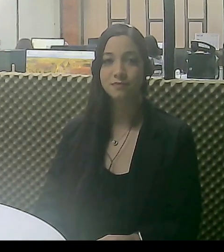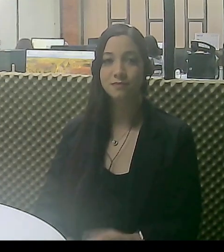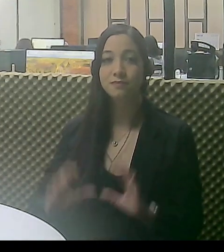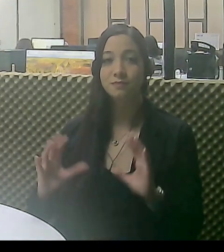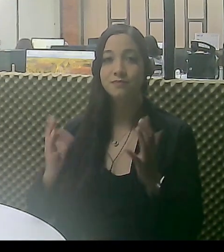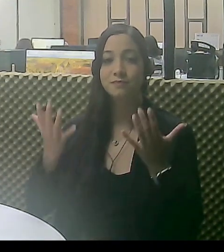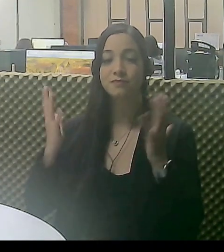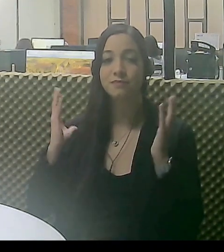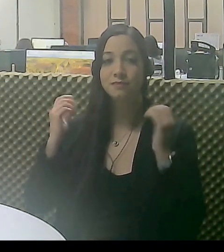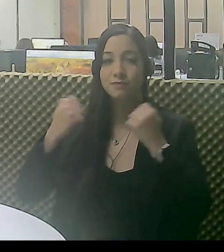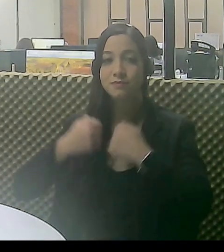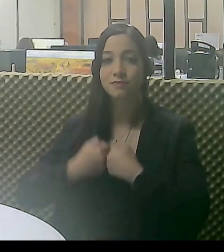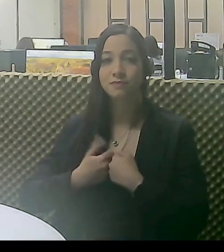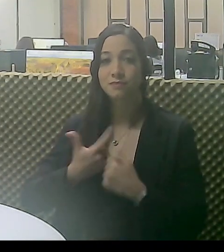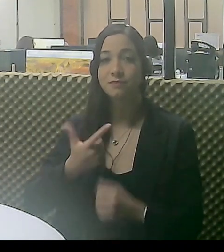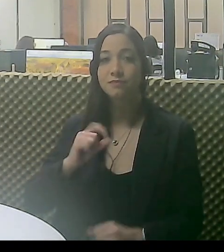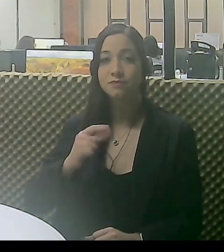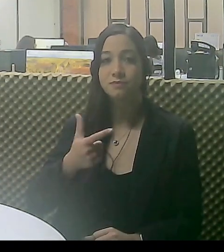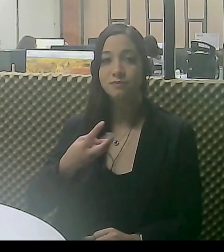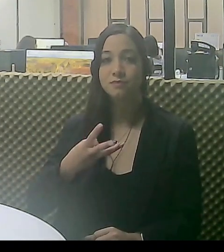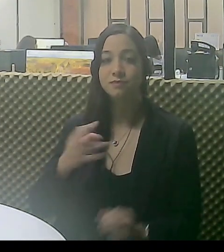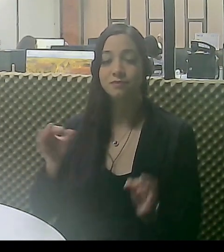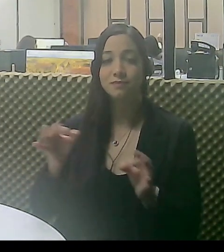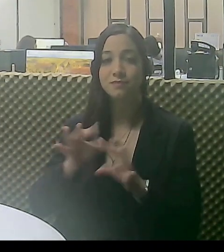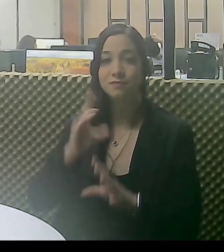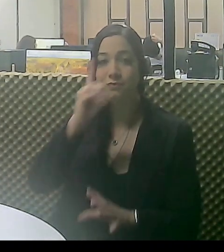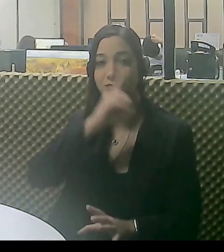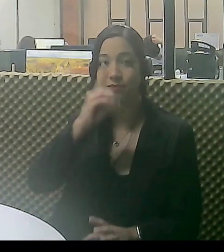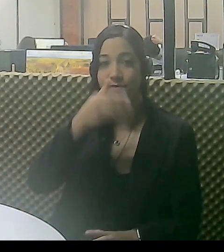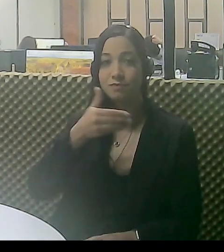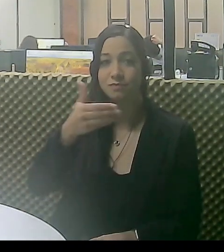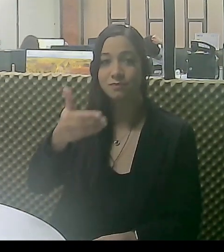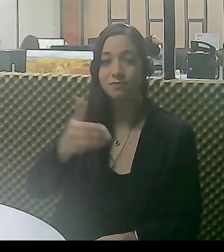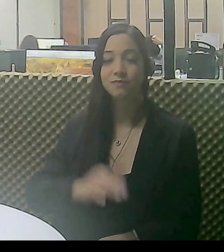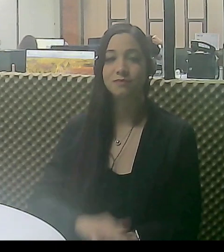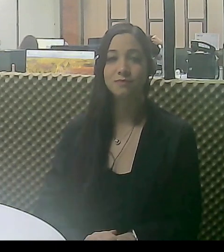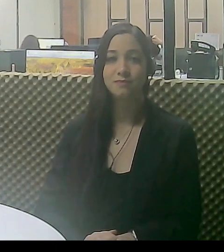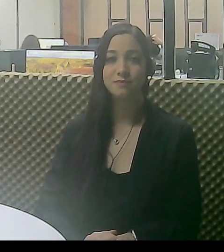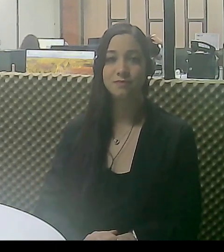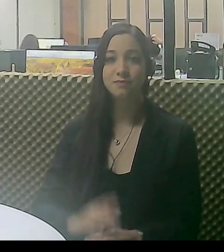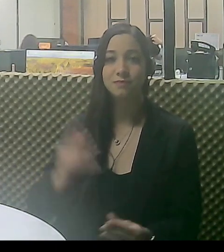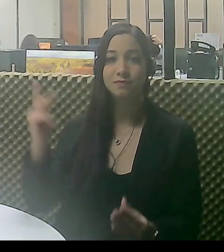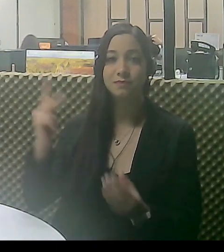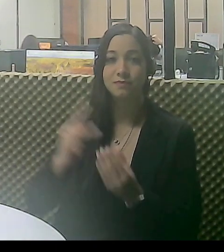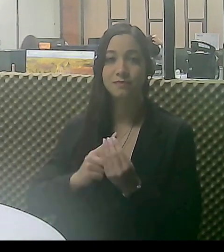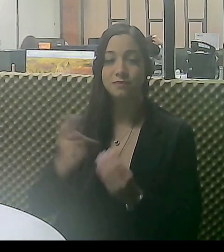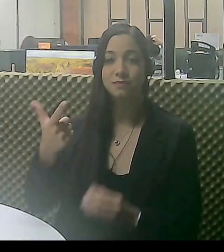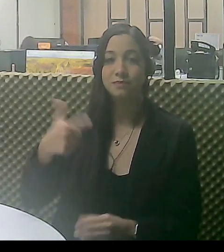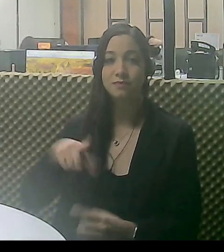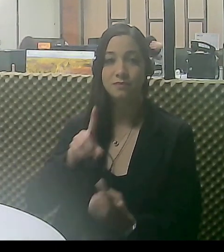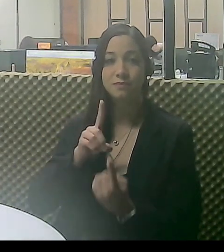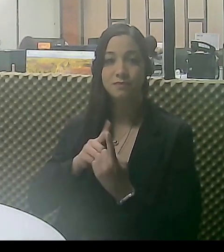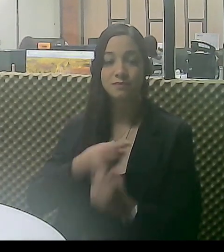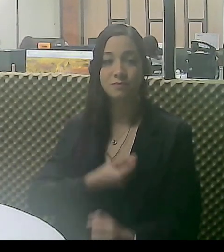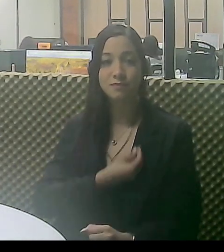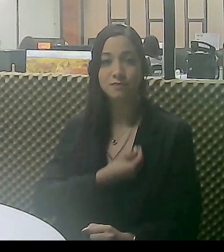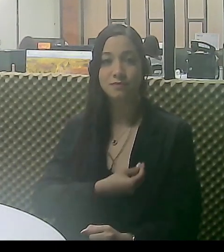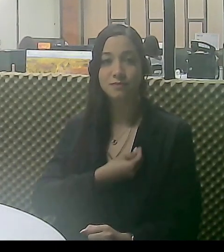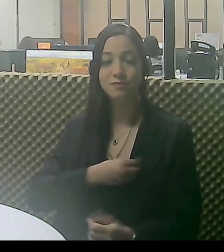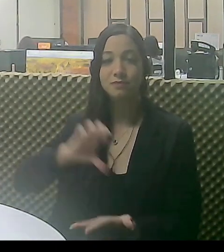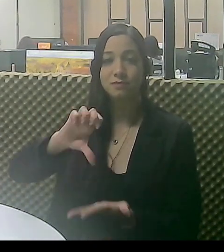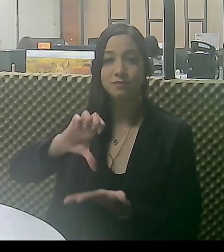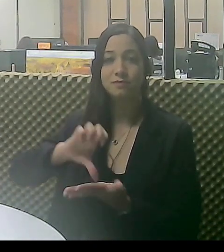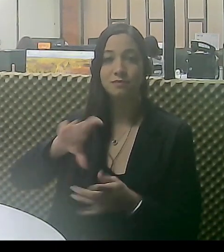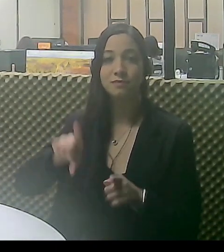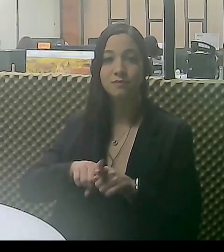Campanha do Agasalho 2023 termina no próximo domingo. Procon retoma atendimento presencial na sede e